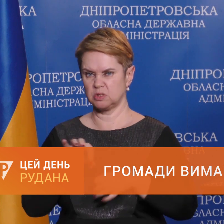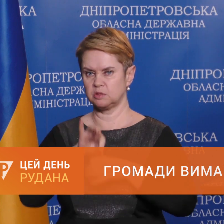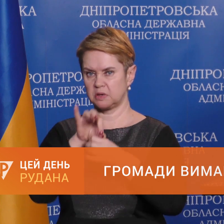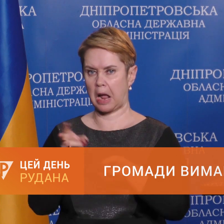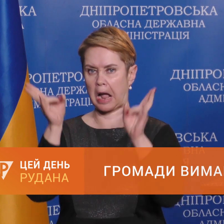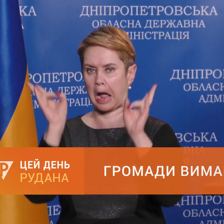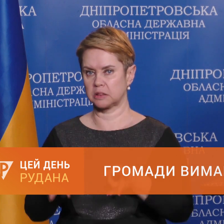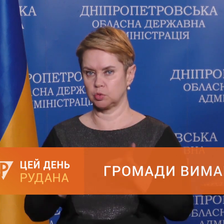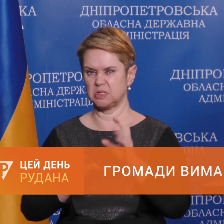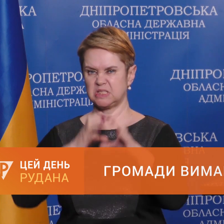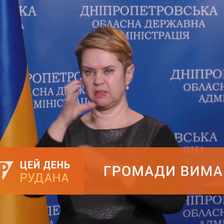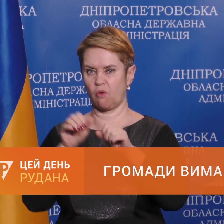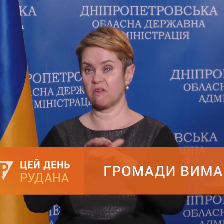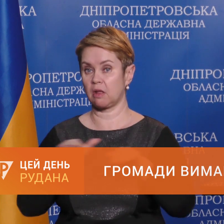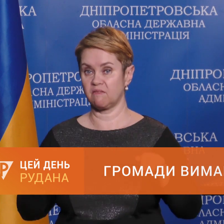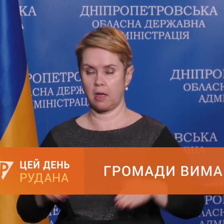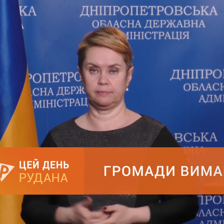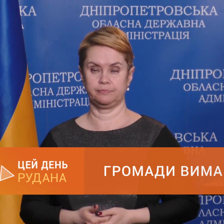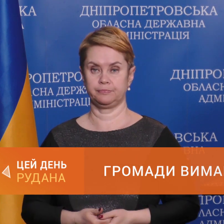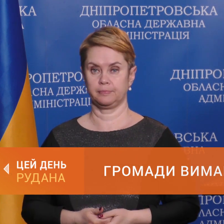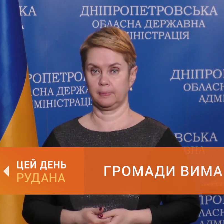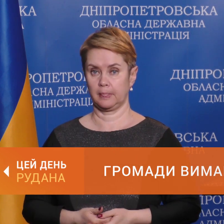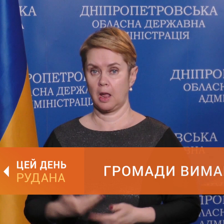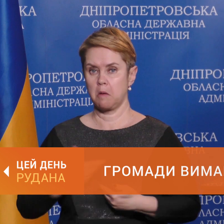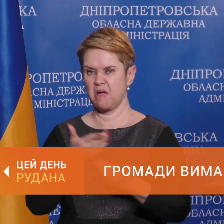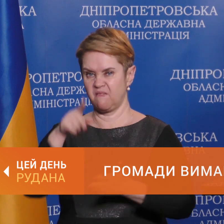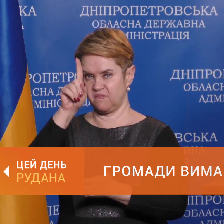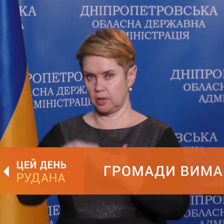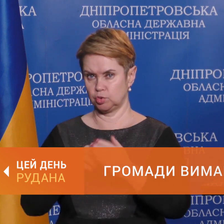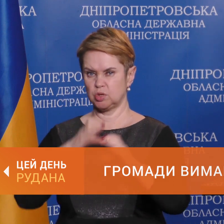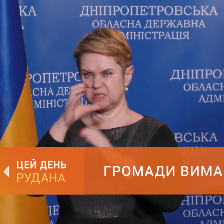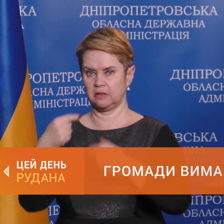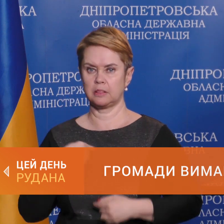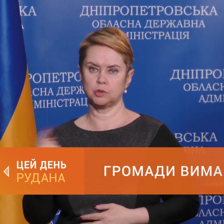спричинити катастрофу світового рівня. Ми віримо, що світ нас почує.